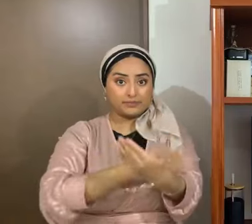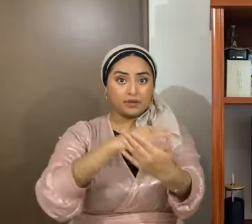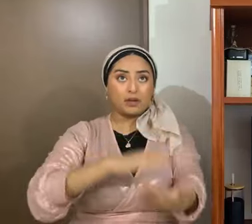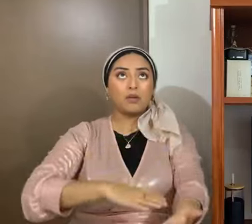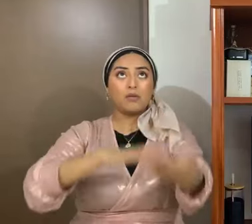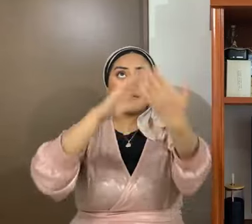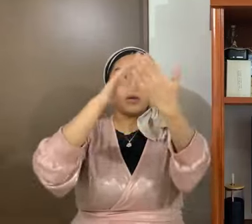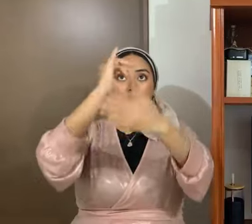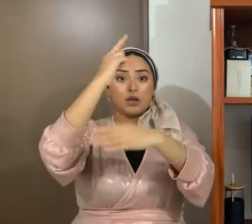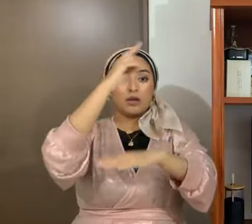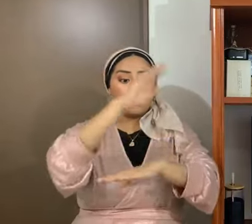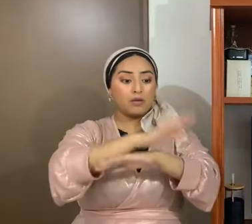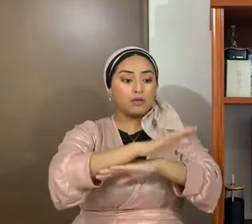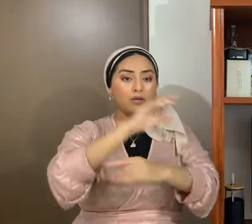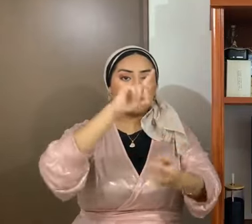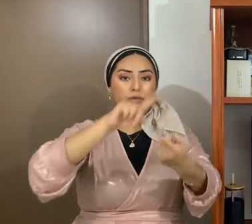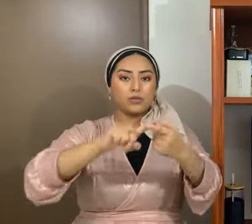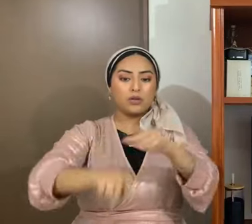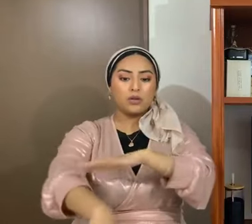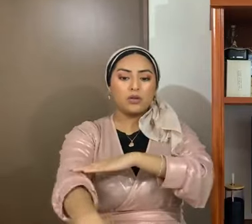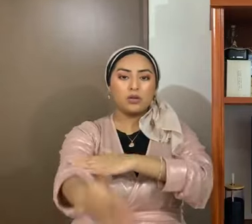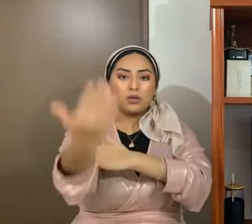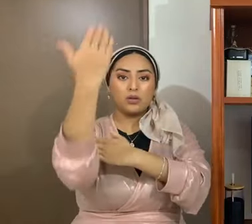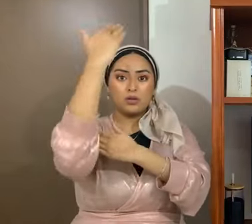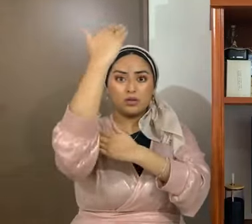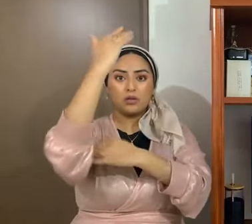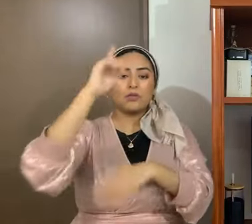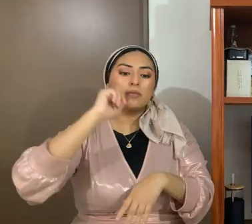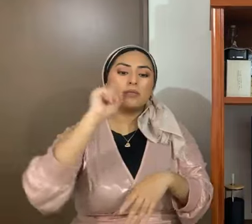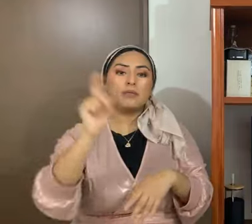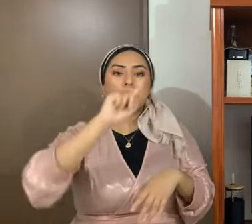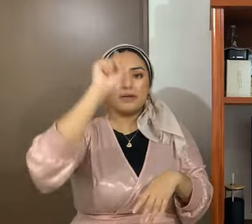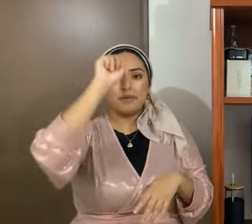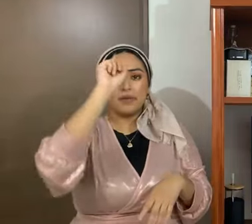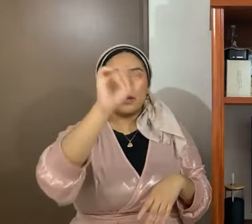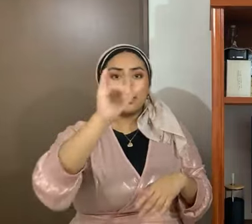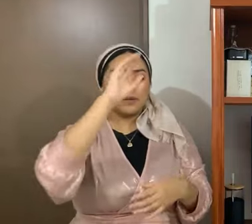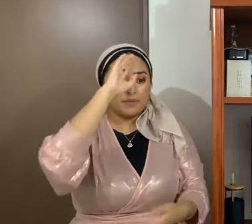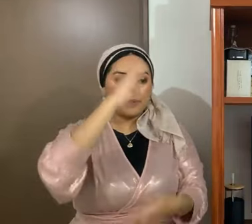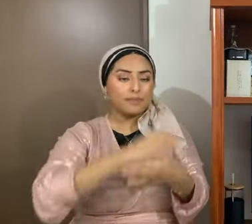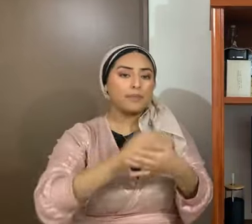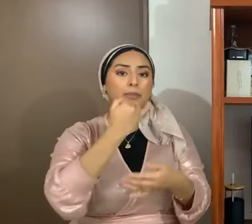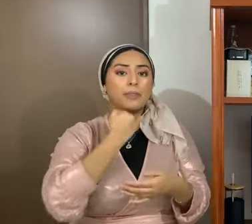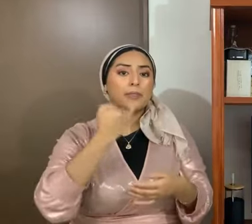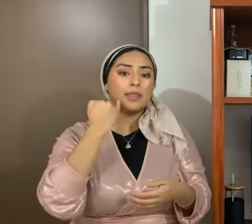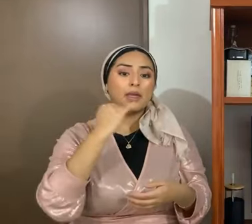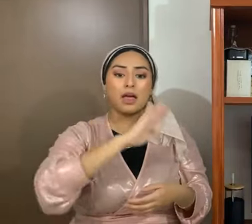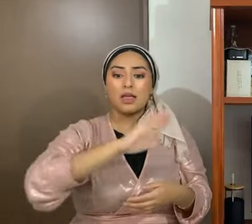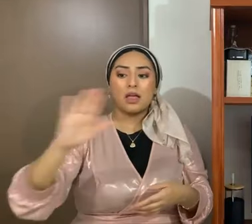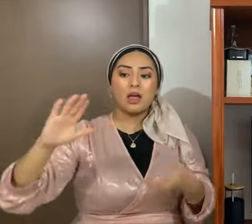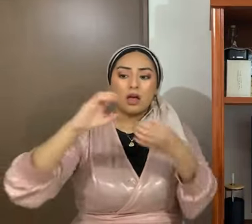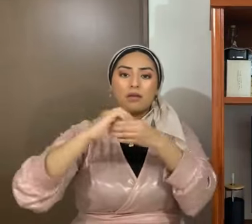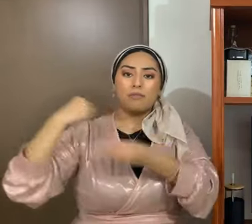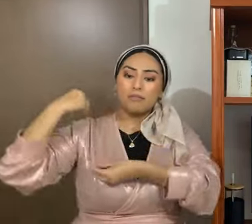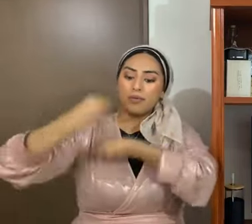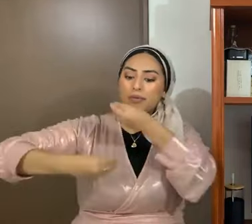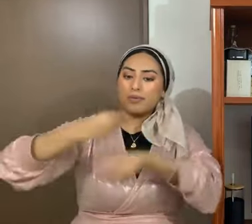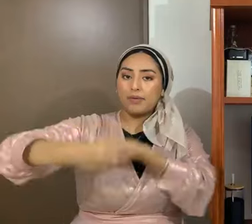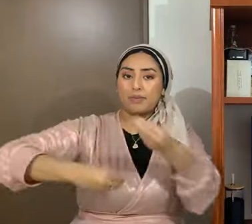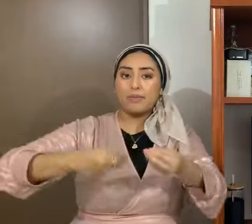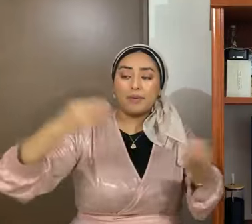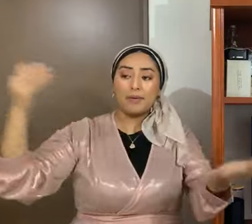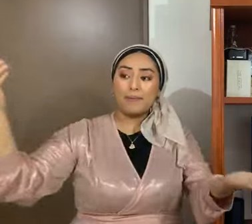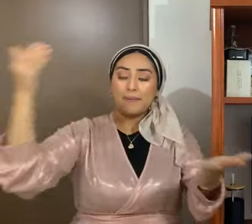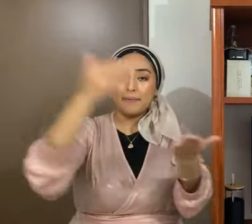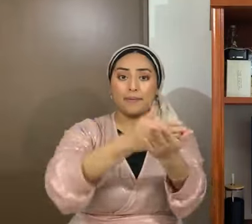de Yahweh desde la tarde hasta la mañana, como estatuto perpetuo de los hijos de Israel por sus generaciones. Harás